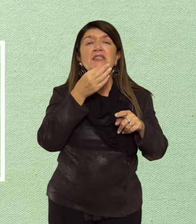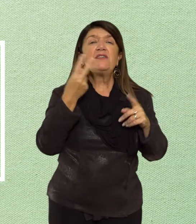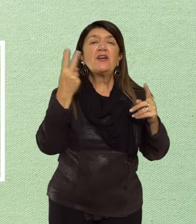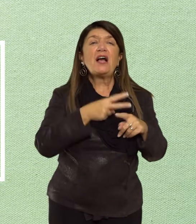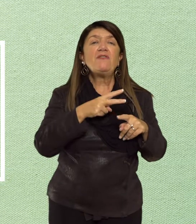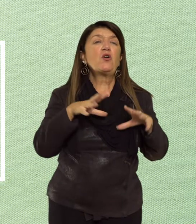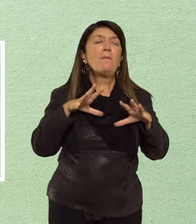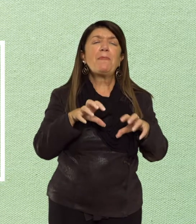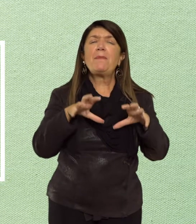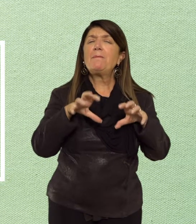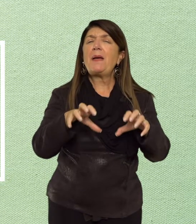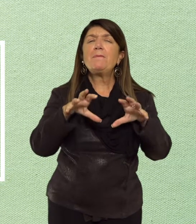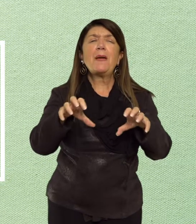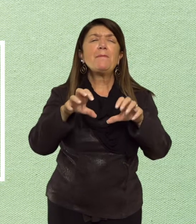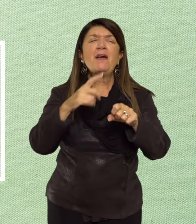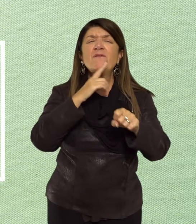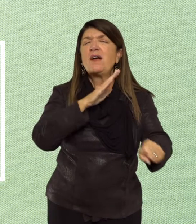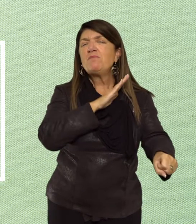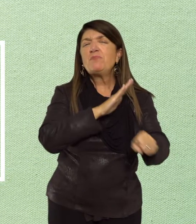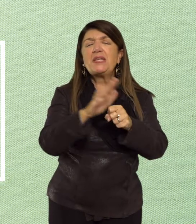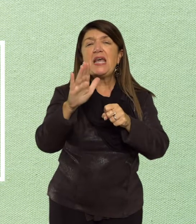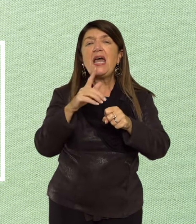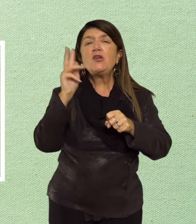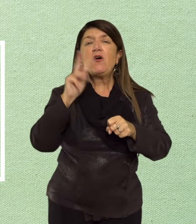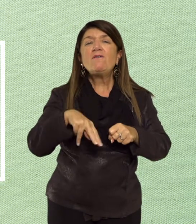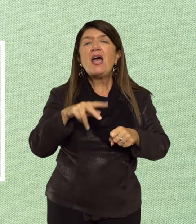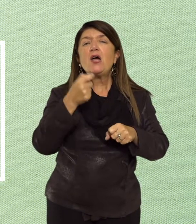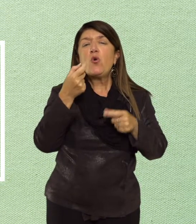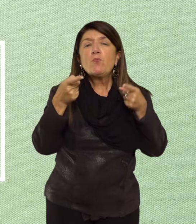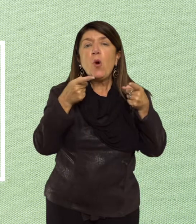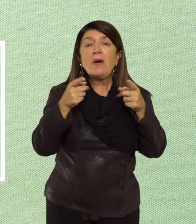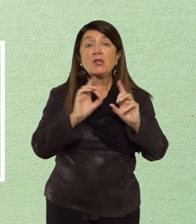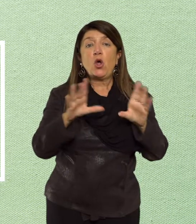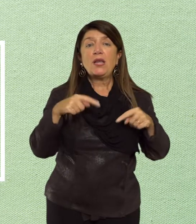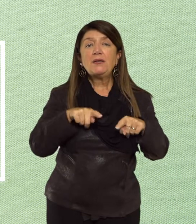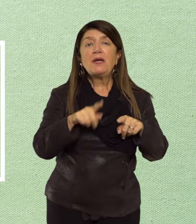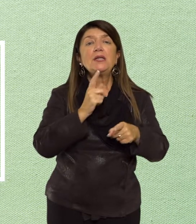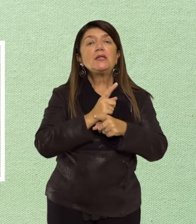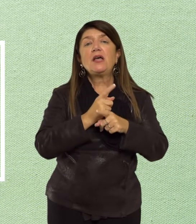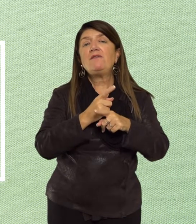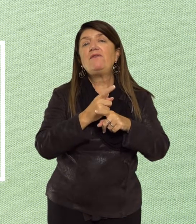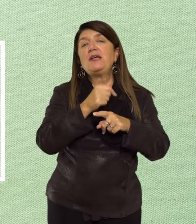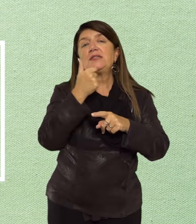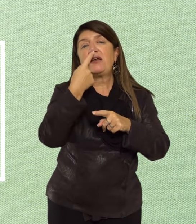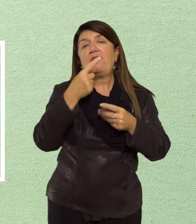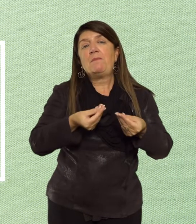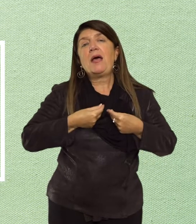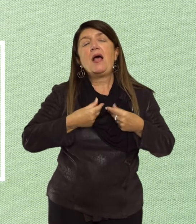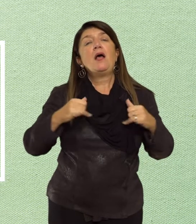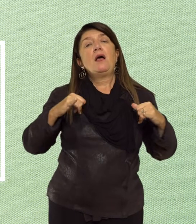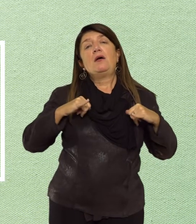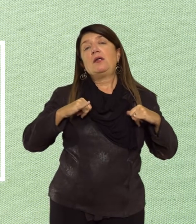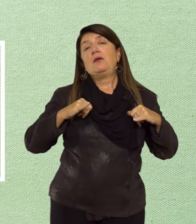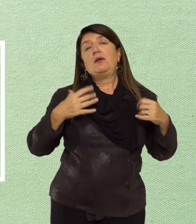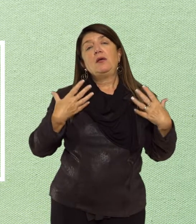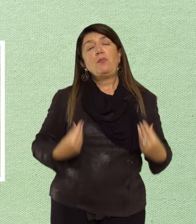è una vita pienissima in cui i pochi istanti che hai liberi devi comunque utilizzarli per riposarti, perché quello che usi